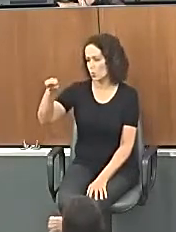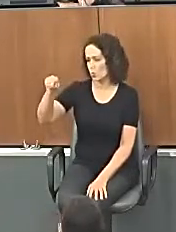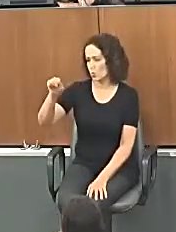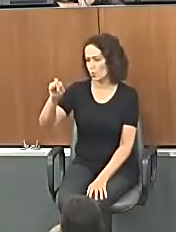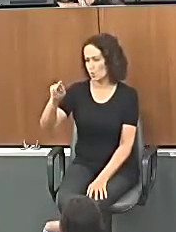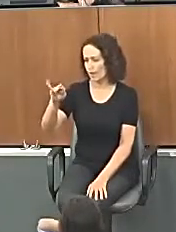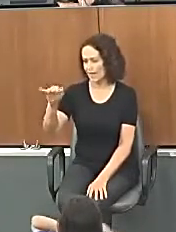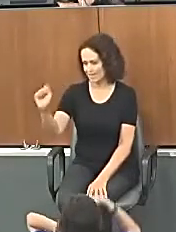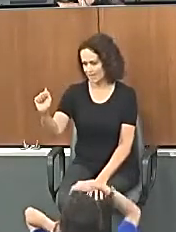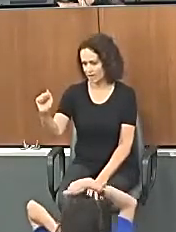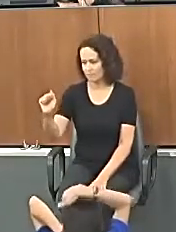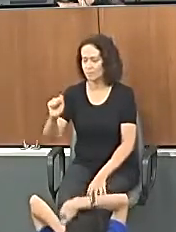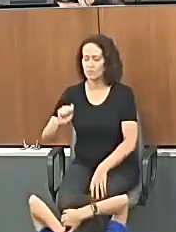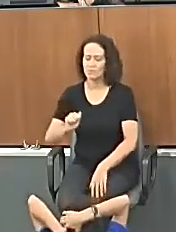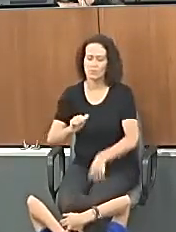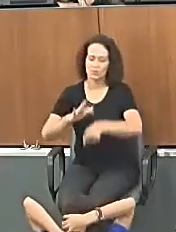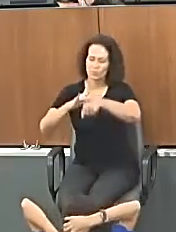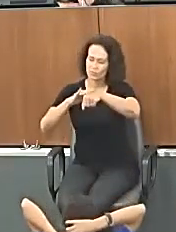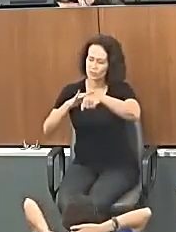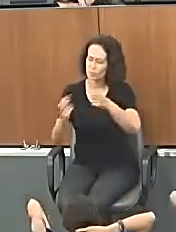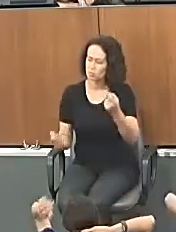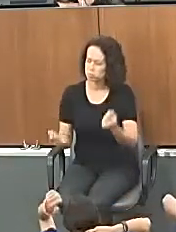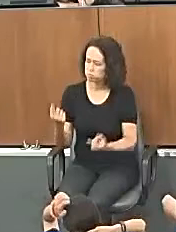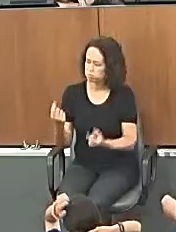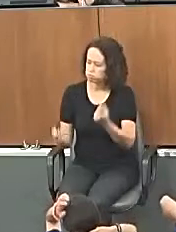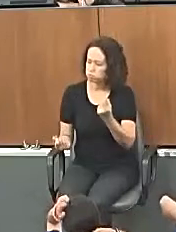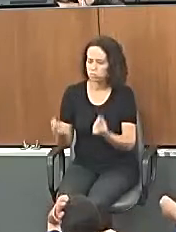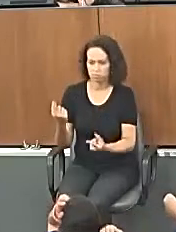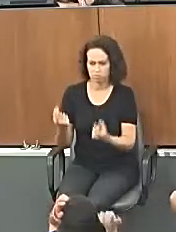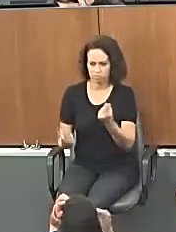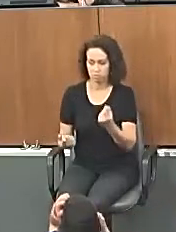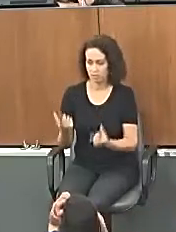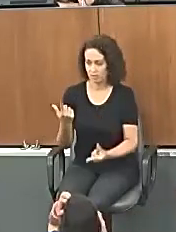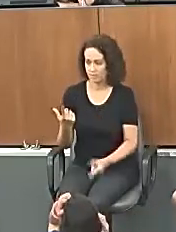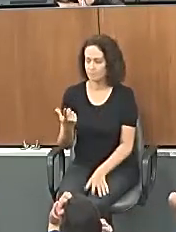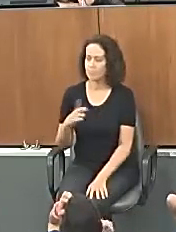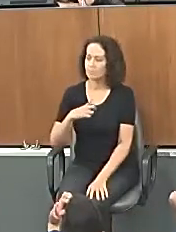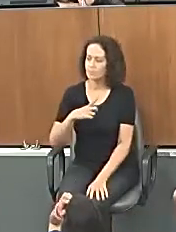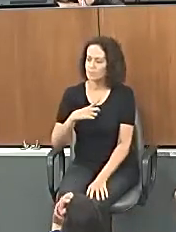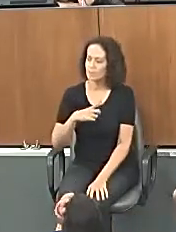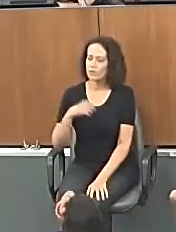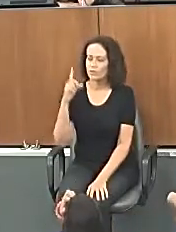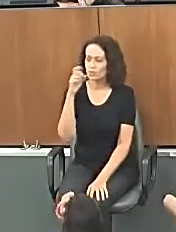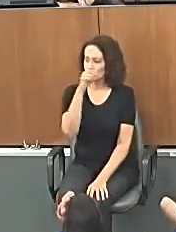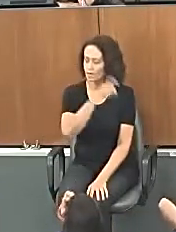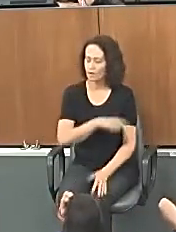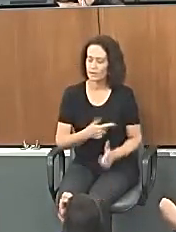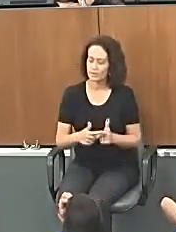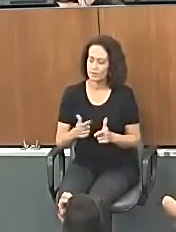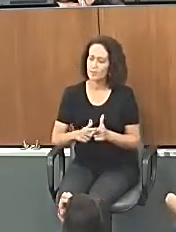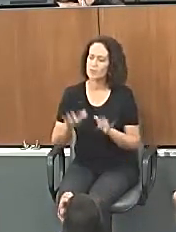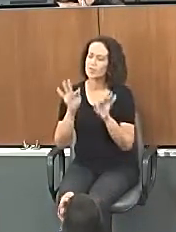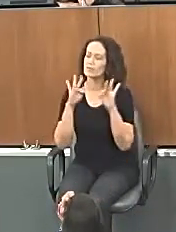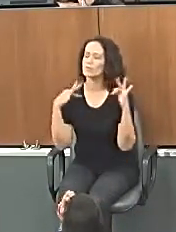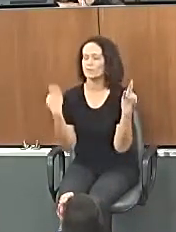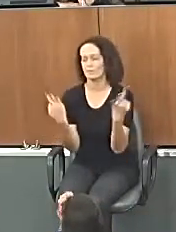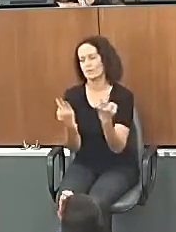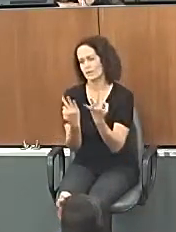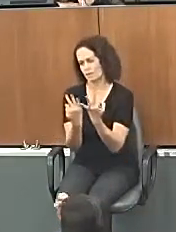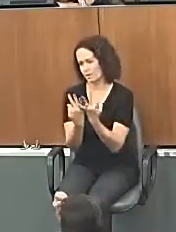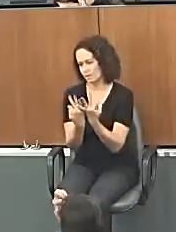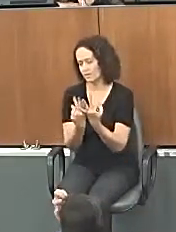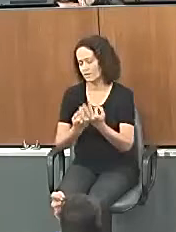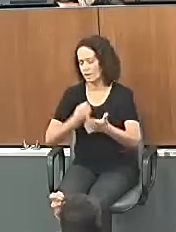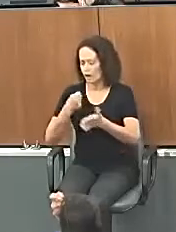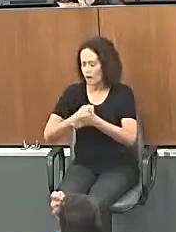doença muito rara cornélia de lange sei da dificuldade dos familiares no dia a dia da luta dos